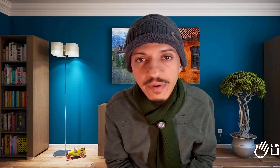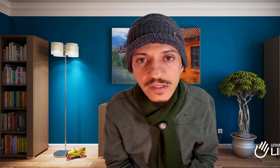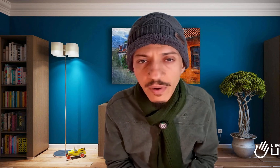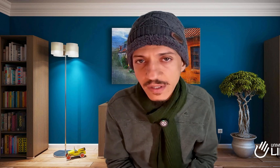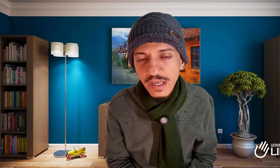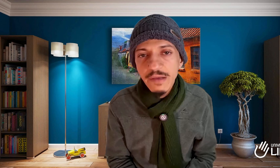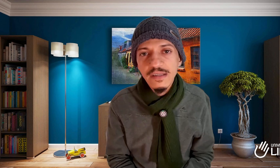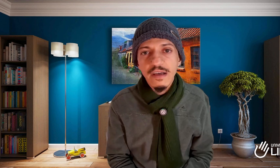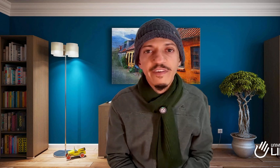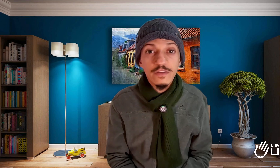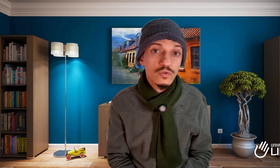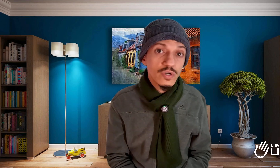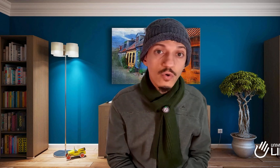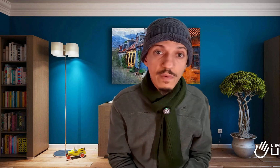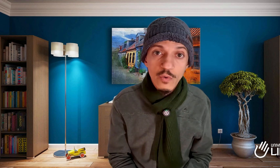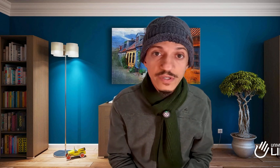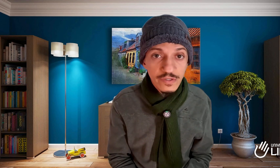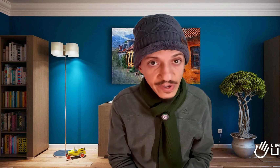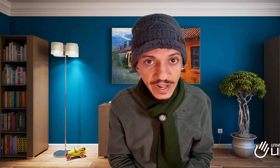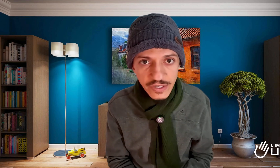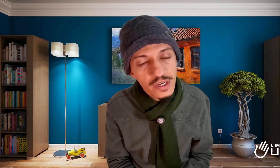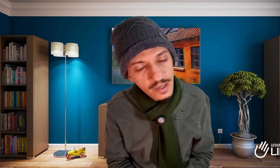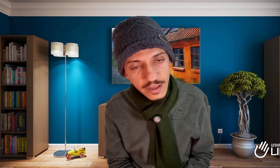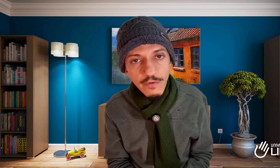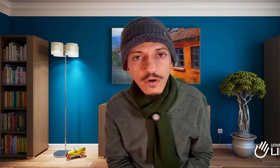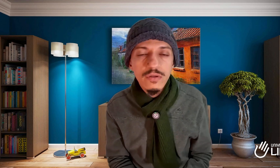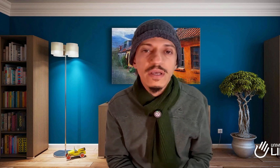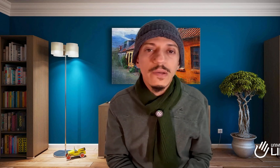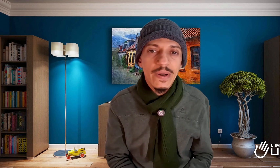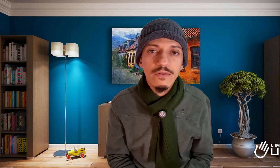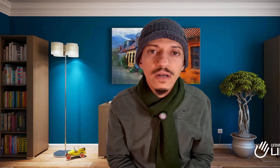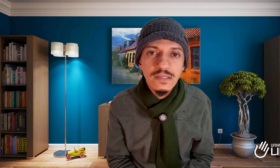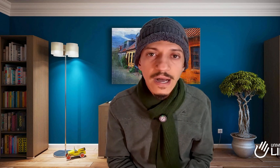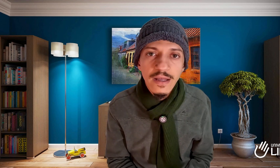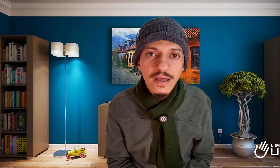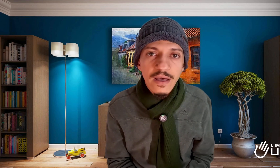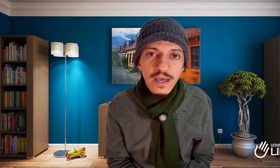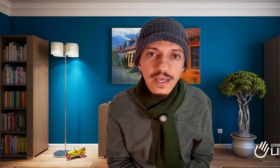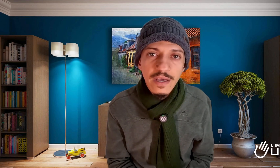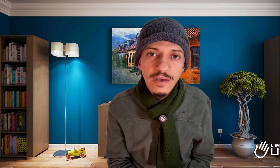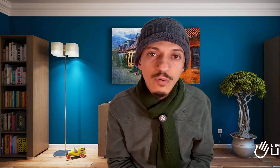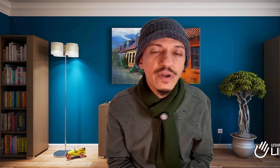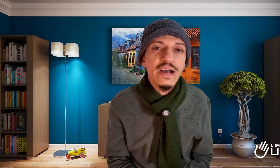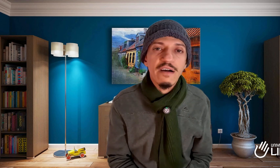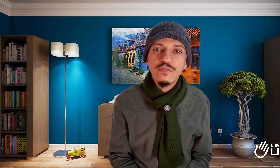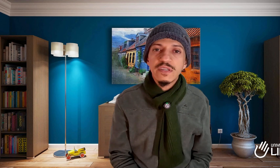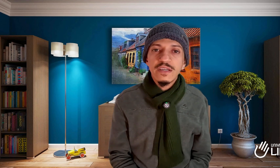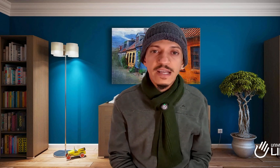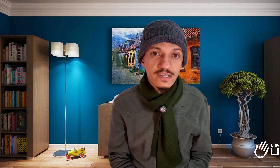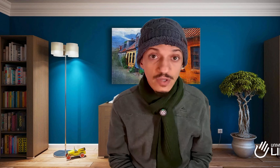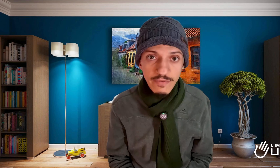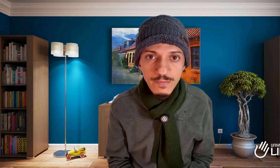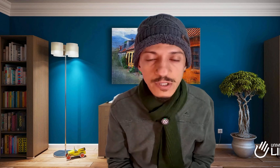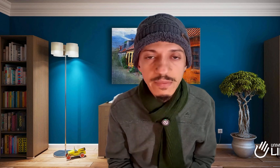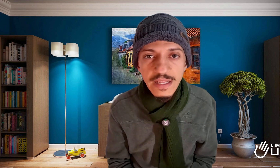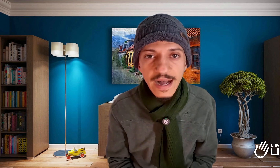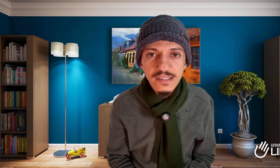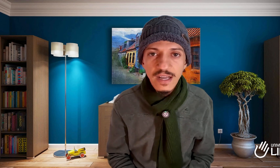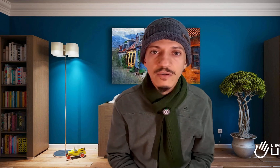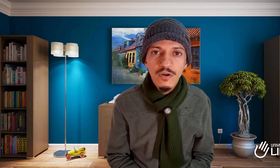nenhum de Libras. Pode ser que mais à frente surja alguma coisa diferente e eu volto aqui para atualizar e comunicar a vocês dessas novas possibilidades tecnológicas,